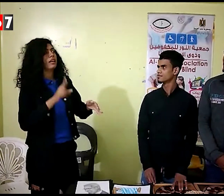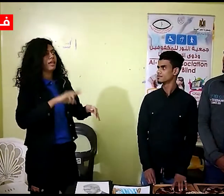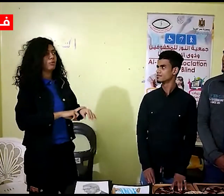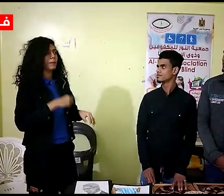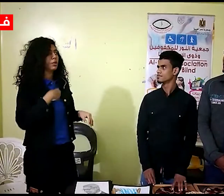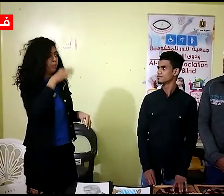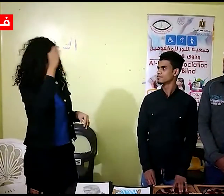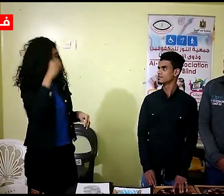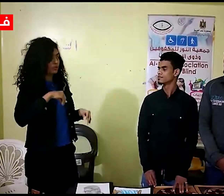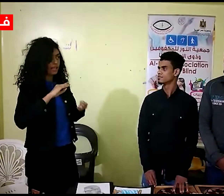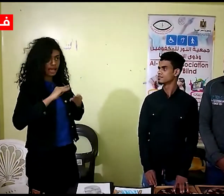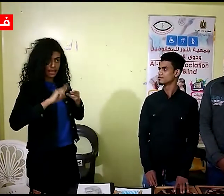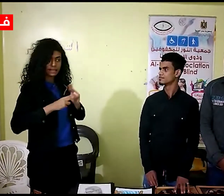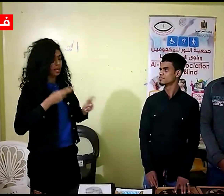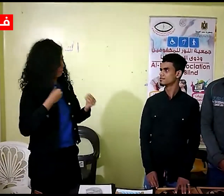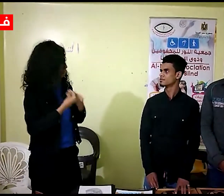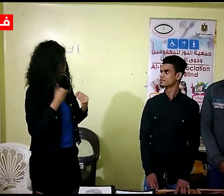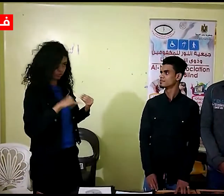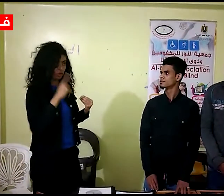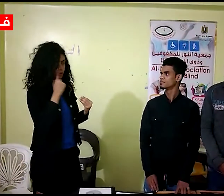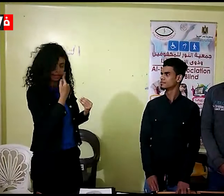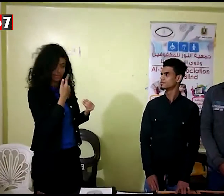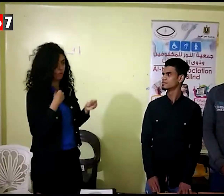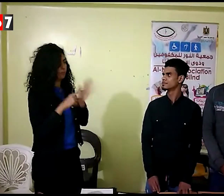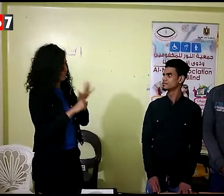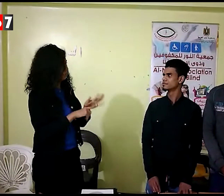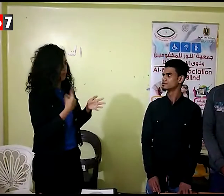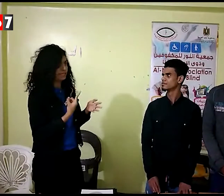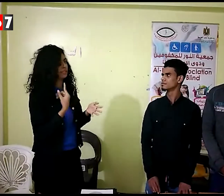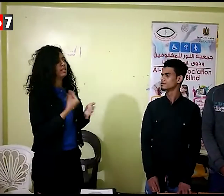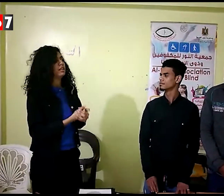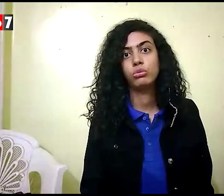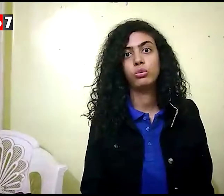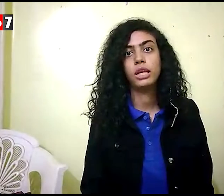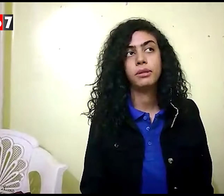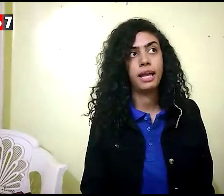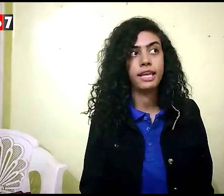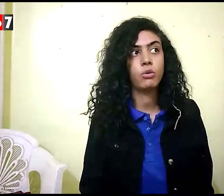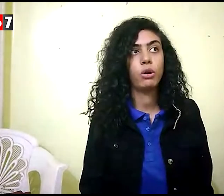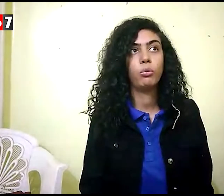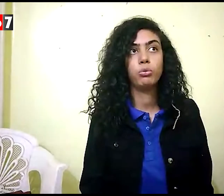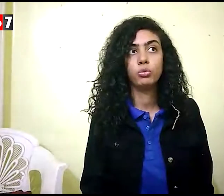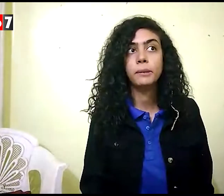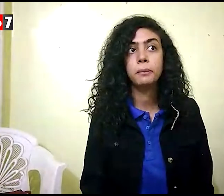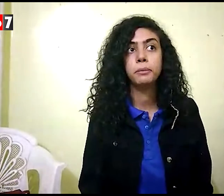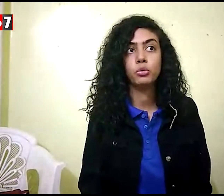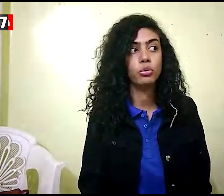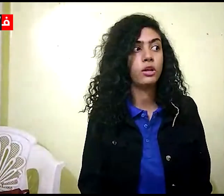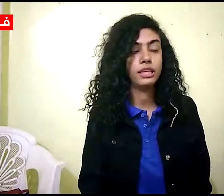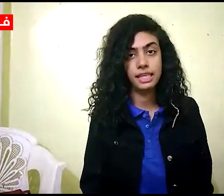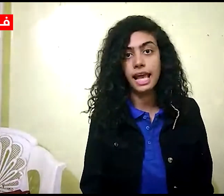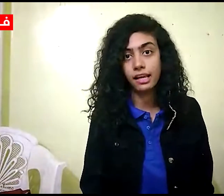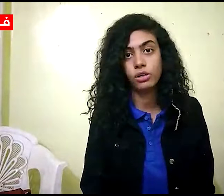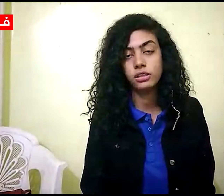ومش بس في الجامعه يعني، انا مثلا لو عندي مثلا اي حاجه بره الجامعه هم كانوا بيساعدوني ودايما معايا، ودايما